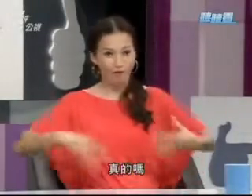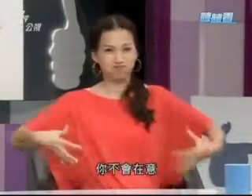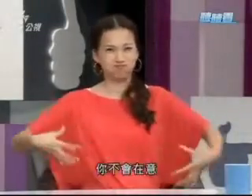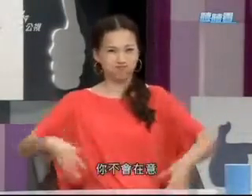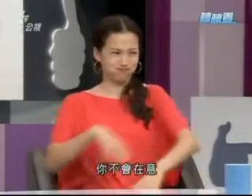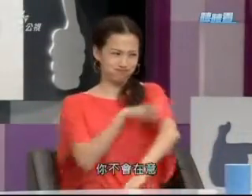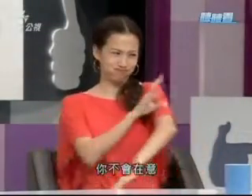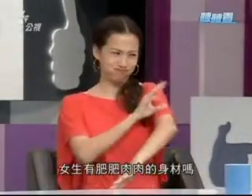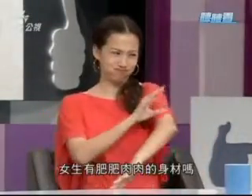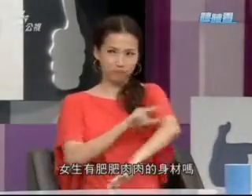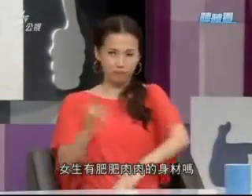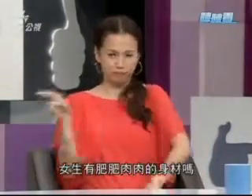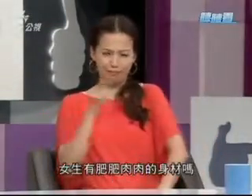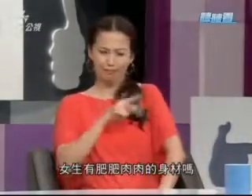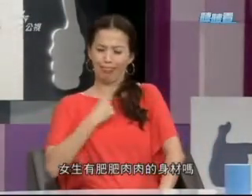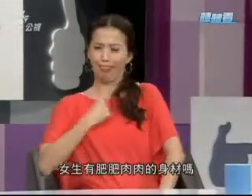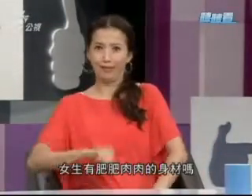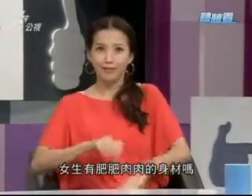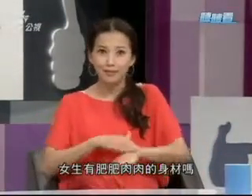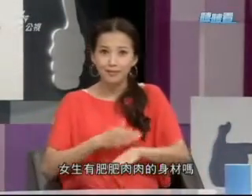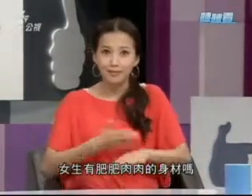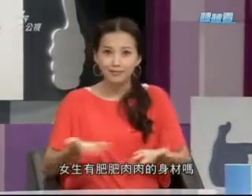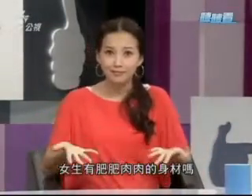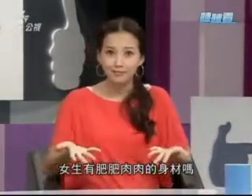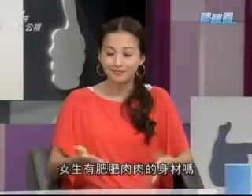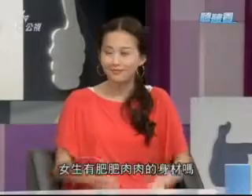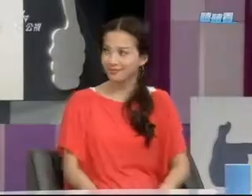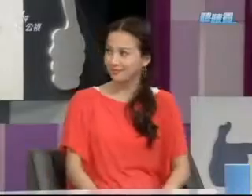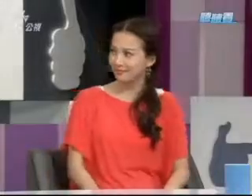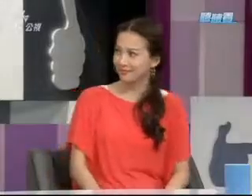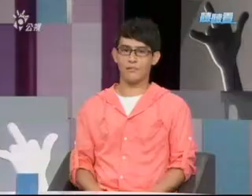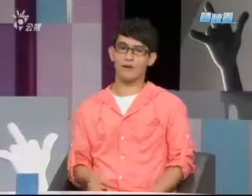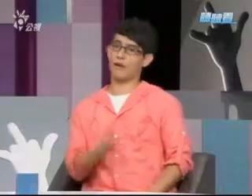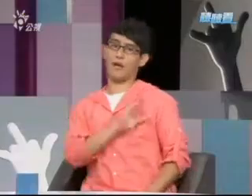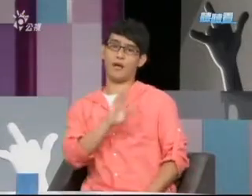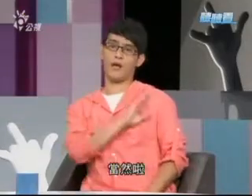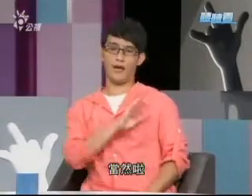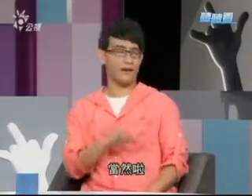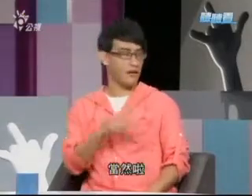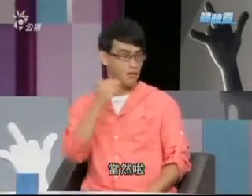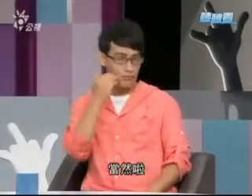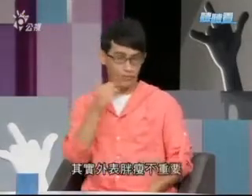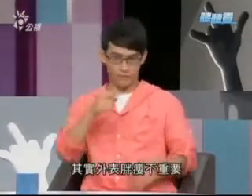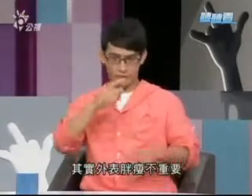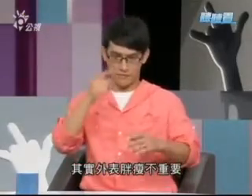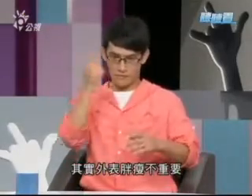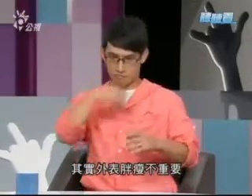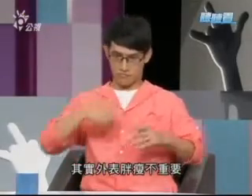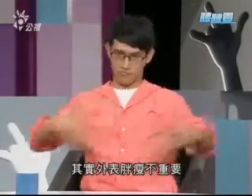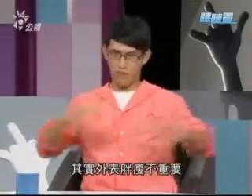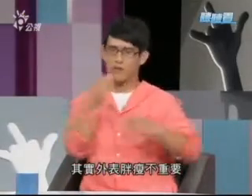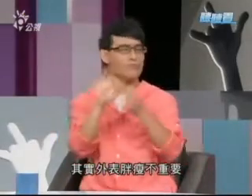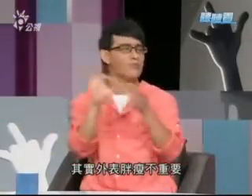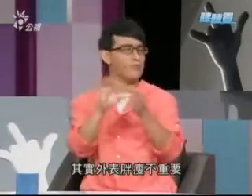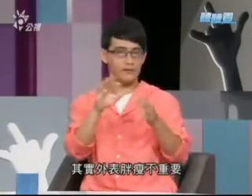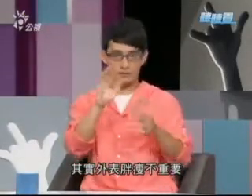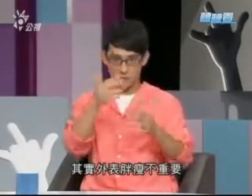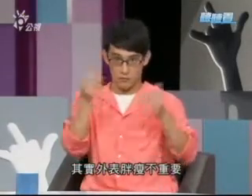你不会在意女生有肥肥肉肉的身材吗？ 当然啦，其实外表胖瘦不重要，只